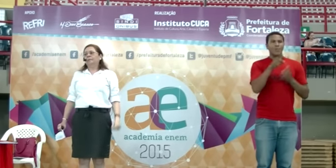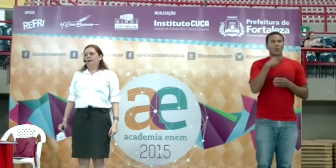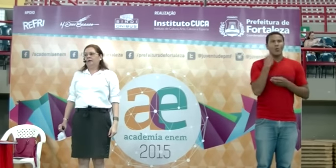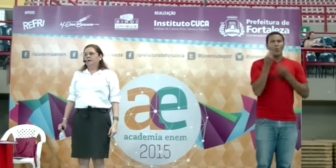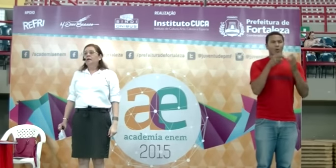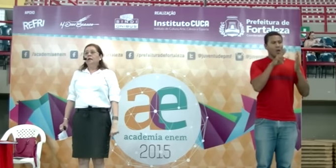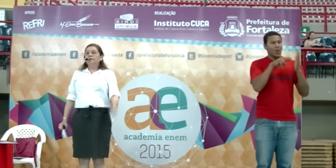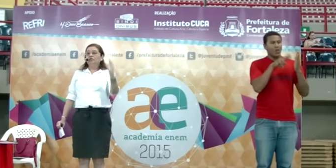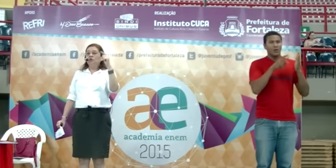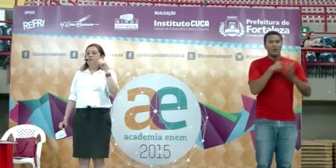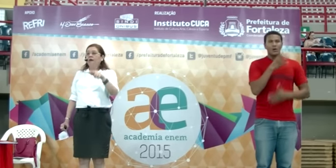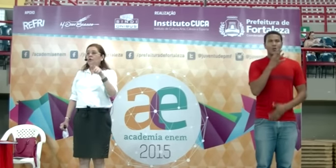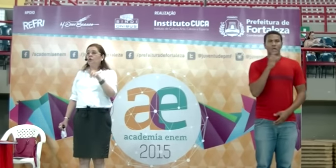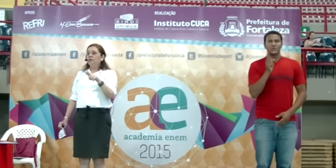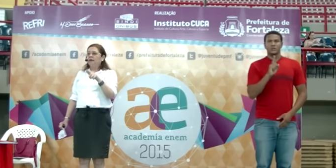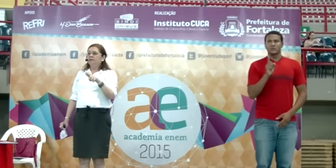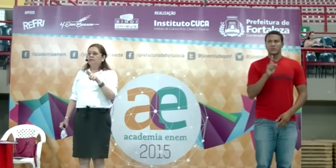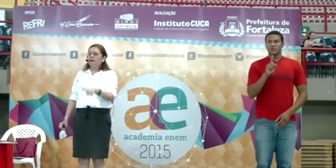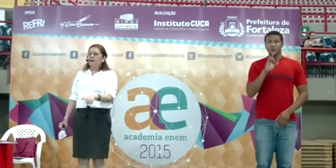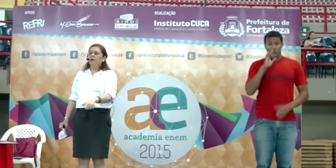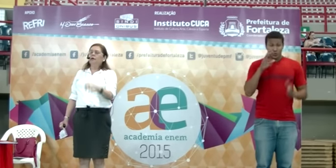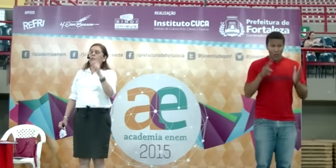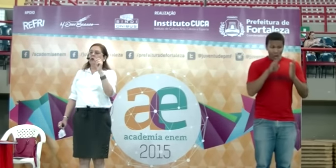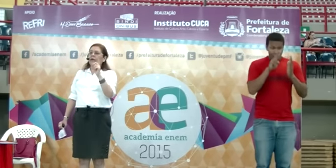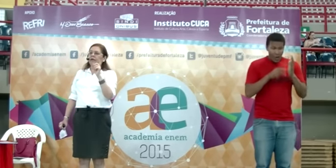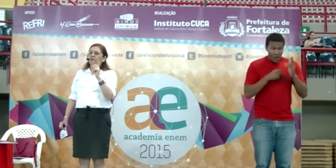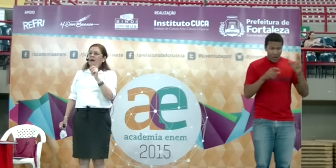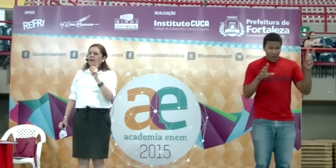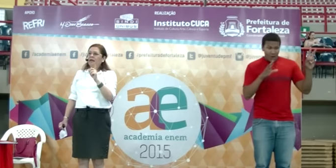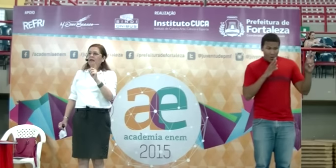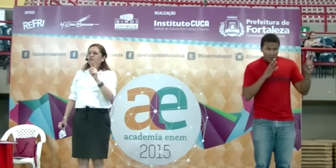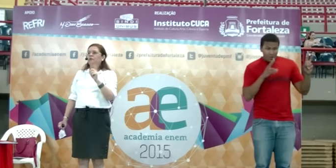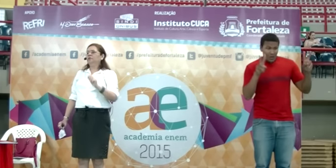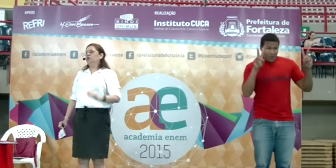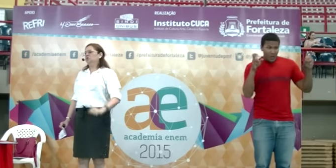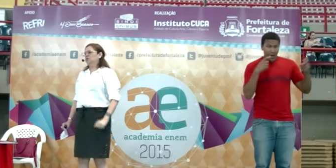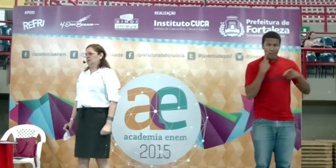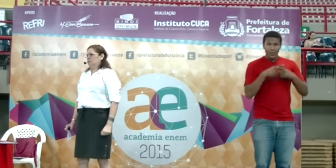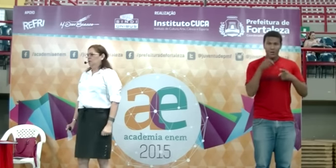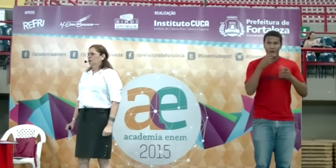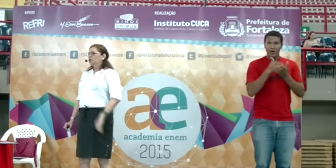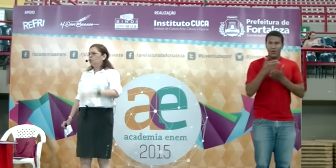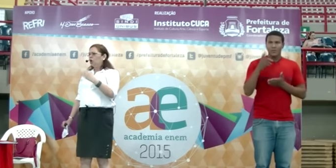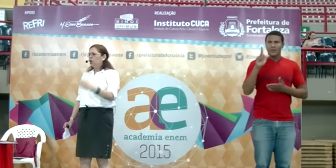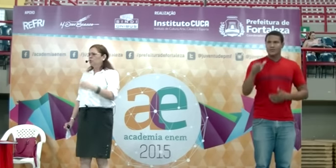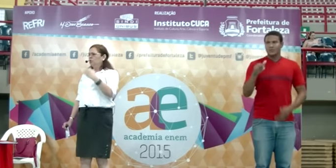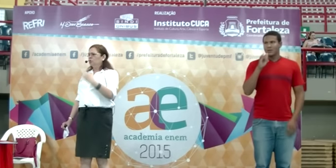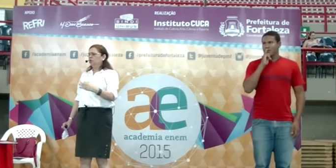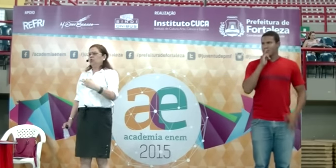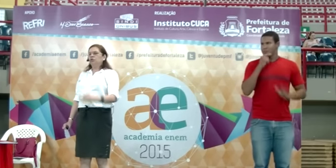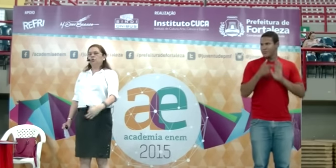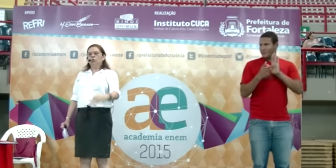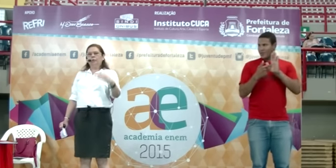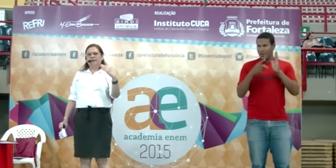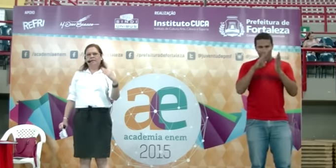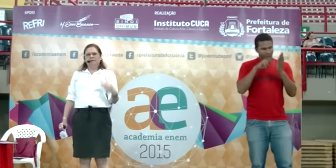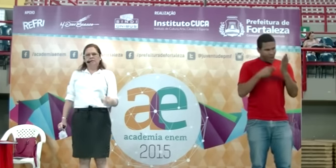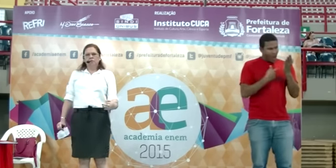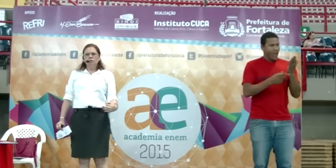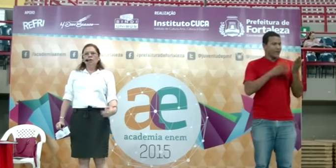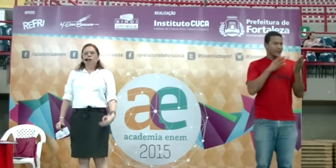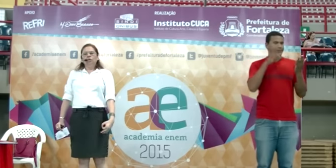conhece o tema. Ele só vai conhecer porque ele vai ler a sua introdução. Todo mundo diz: